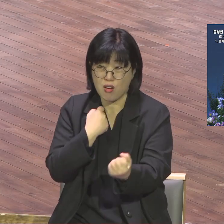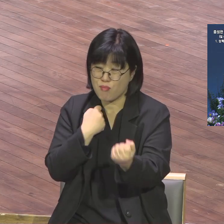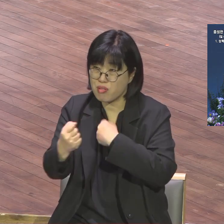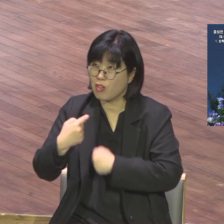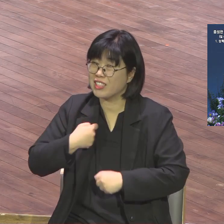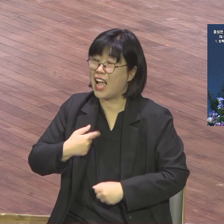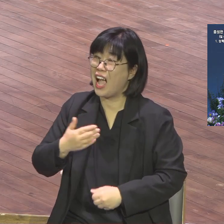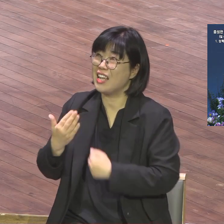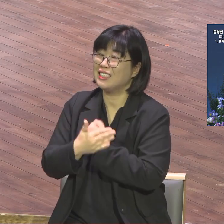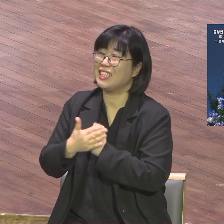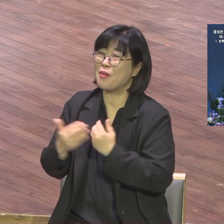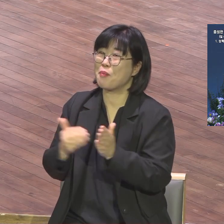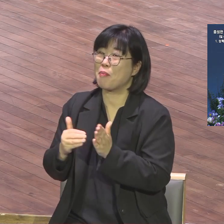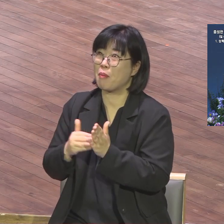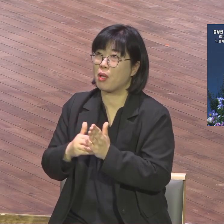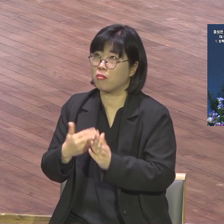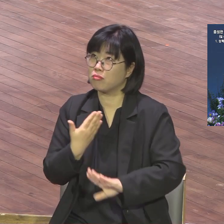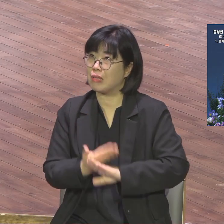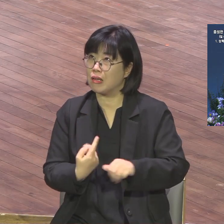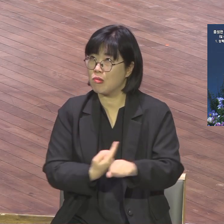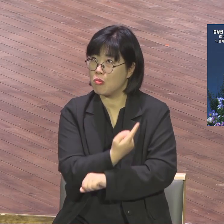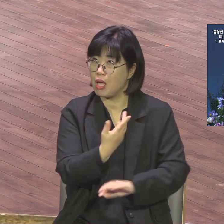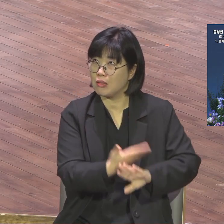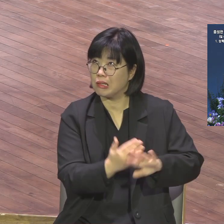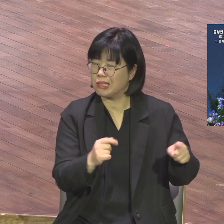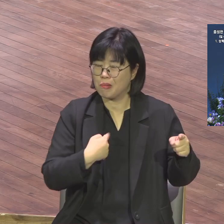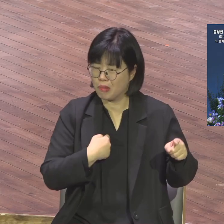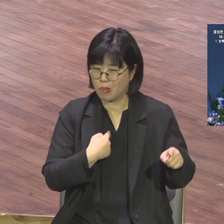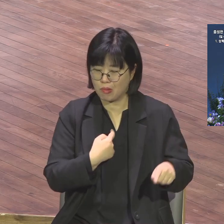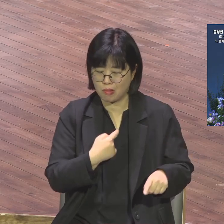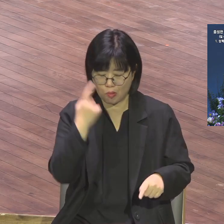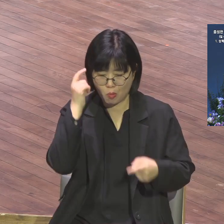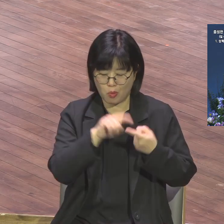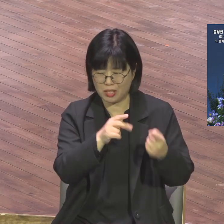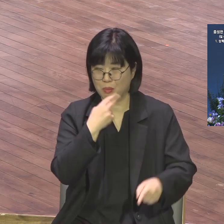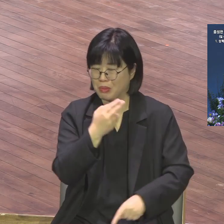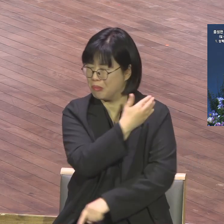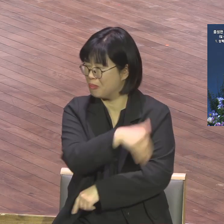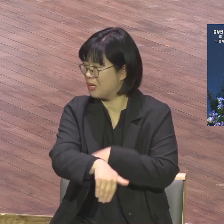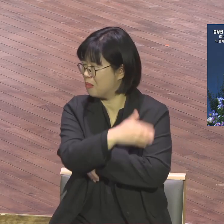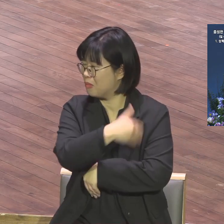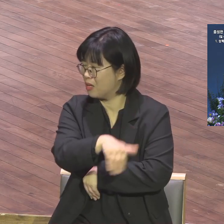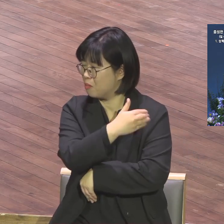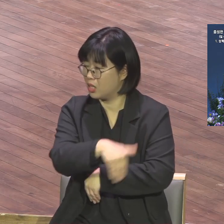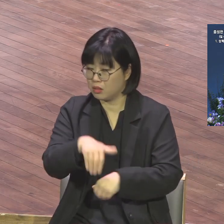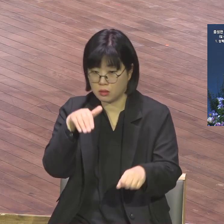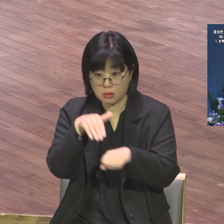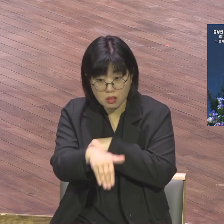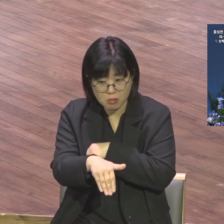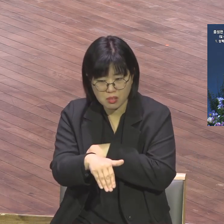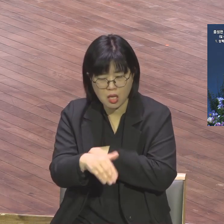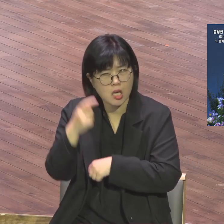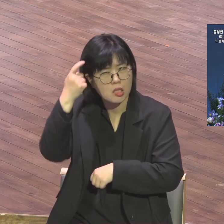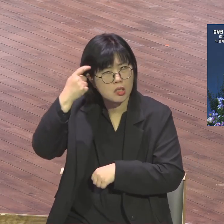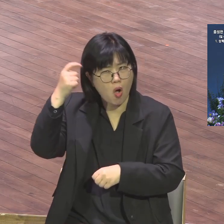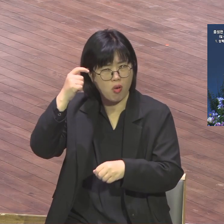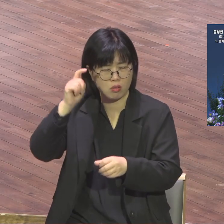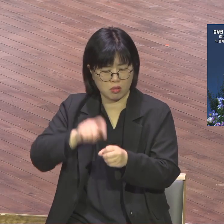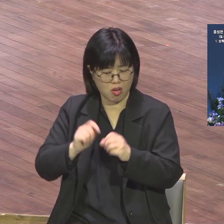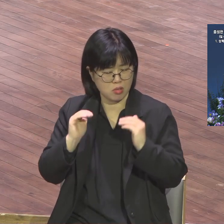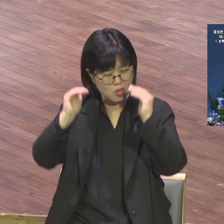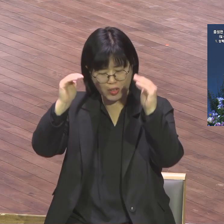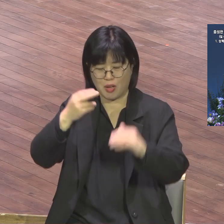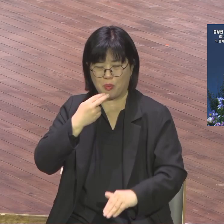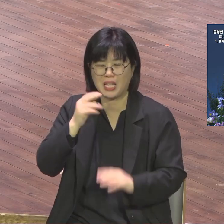사람이 아니에요 그래서 성장의 척도를 그렇게 잰다 이 말이지요 그리고